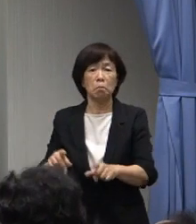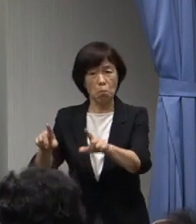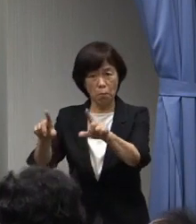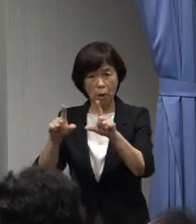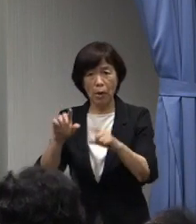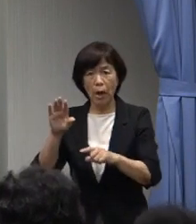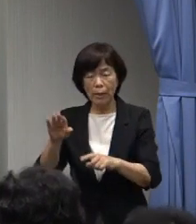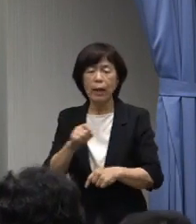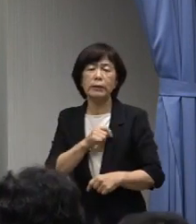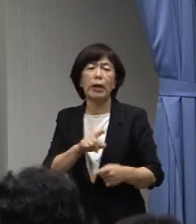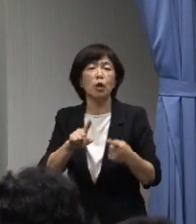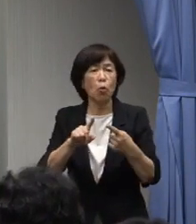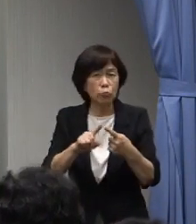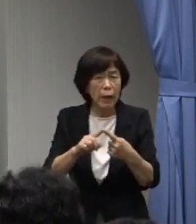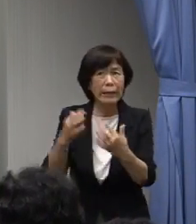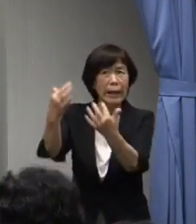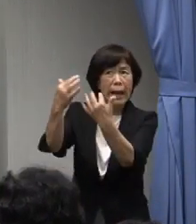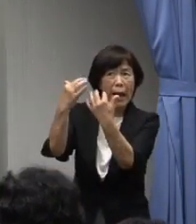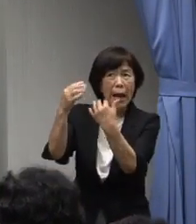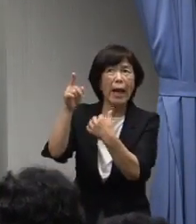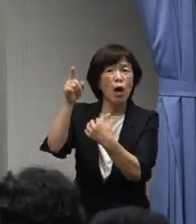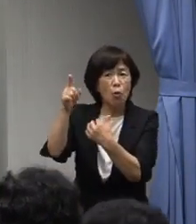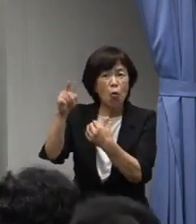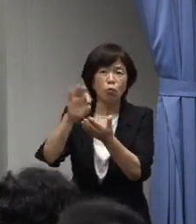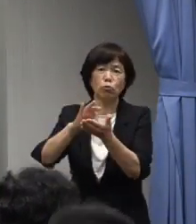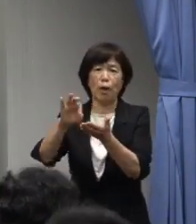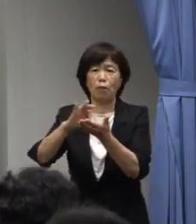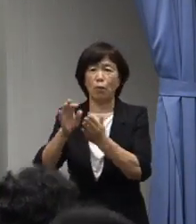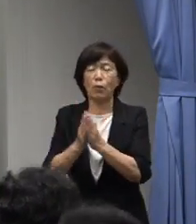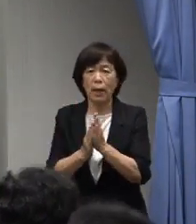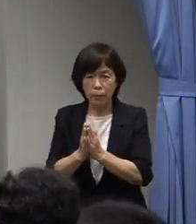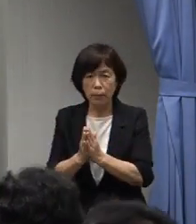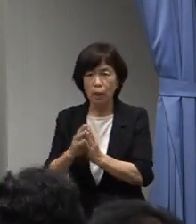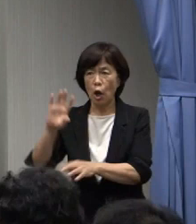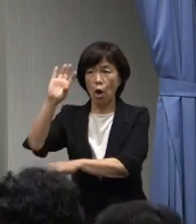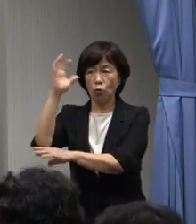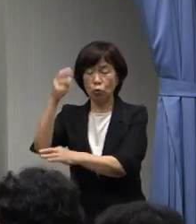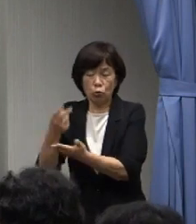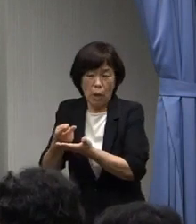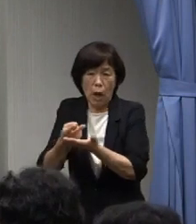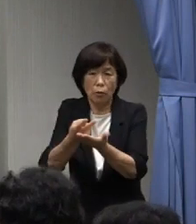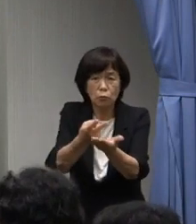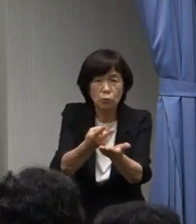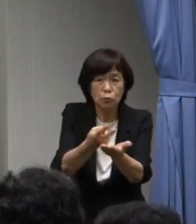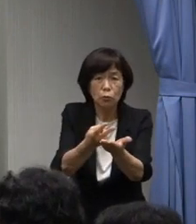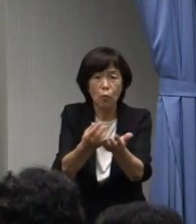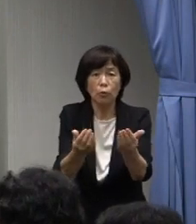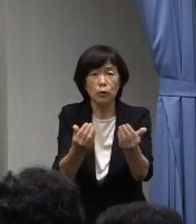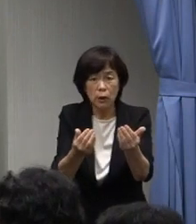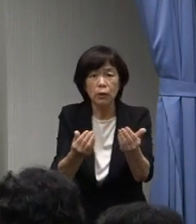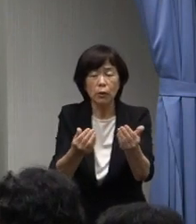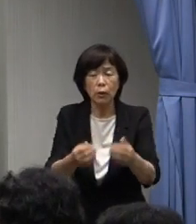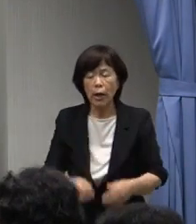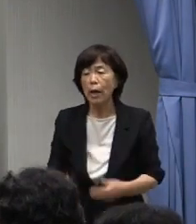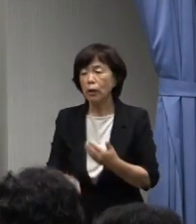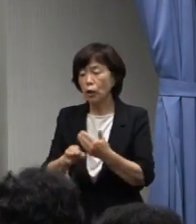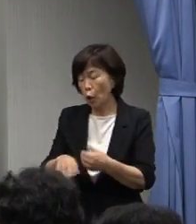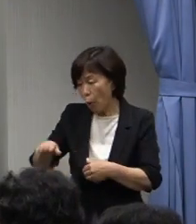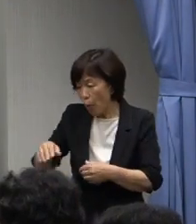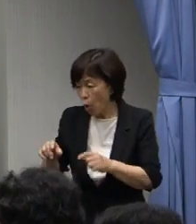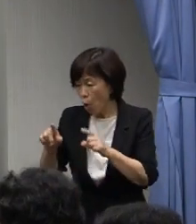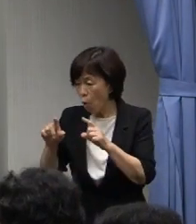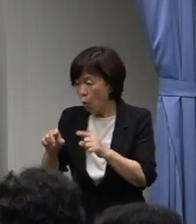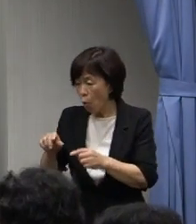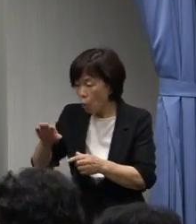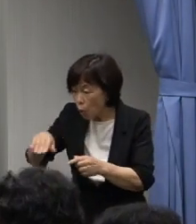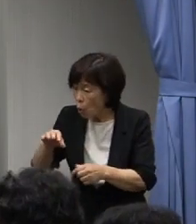で、積極的にエアコンの活用をお願いします。救急搬送が必要なケースですけれども、呼びかけに答えないとか、いわゆる意識